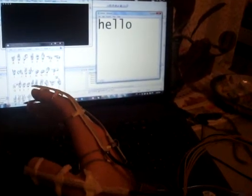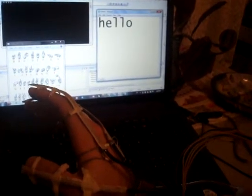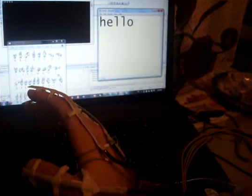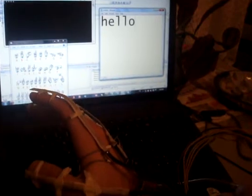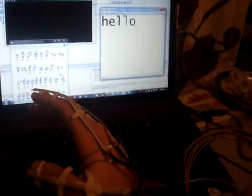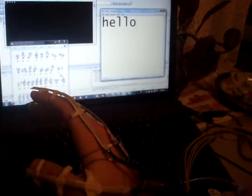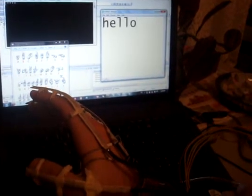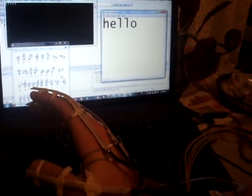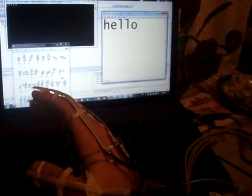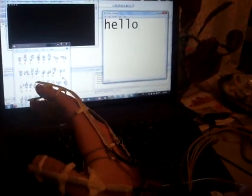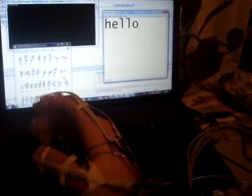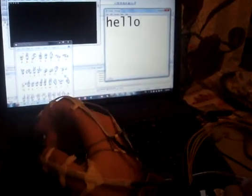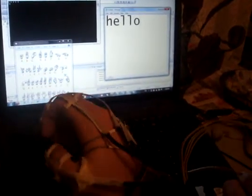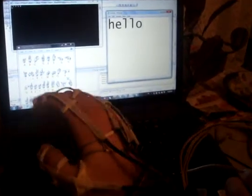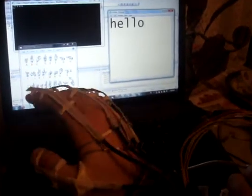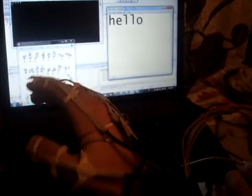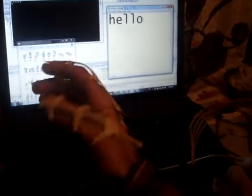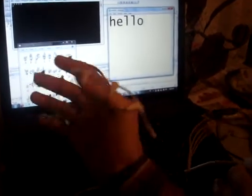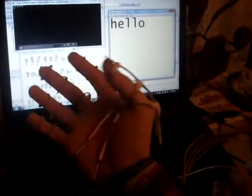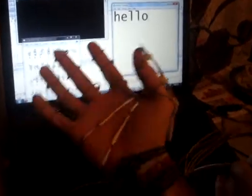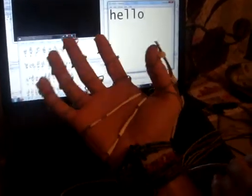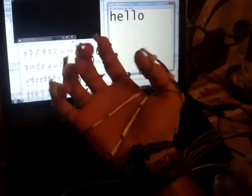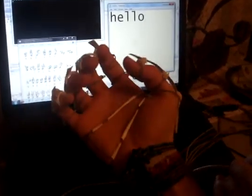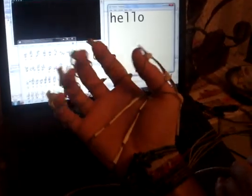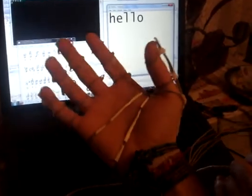Perfect. S-a văzut? Da. Ce tare. Ha-ha.